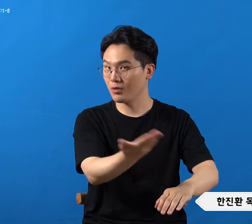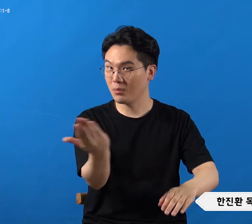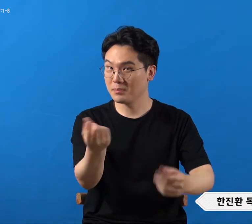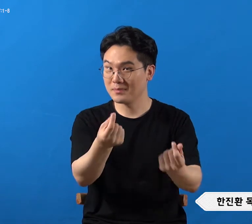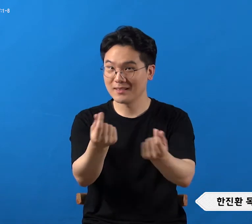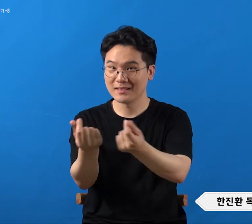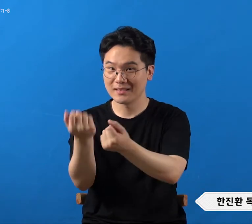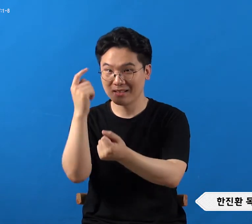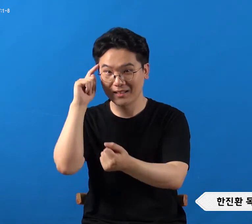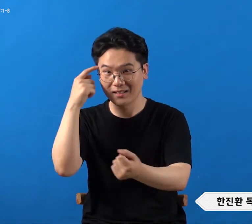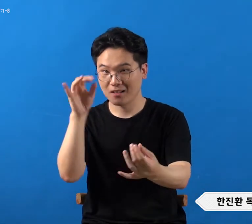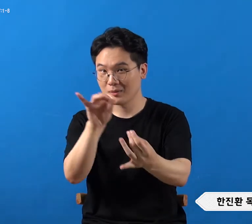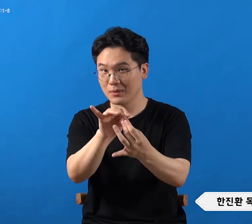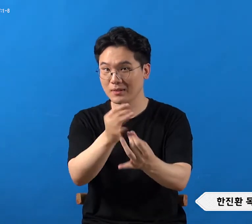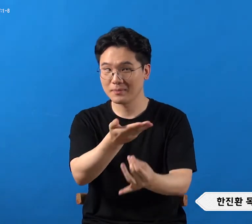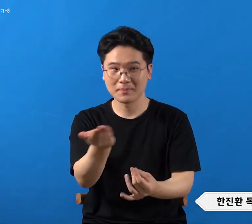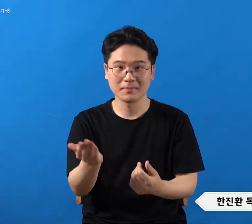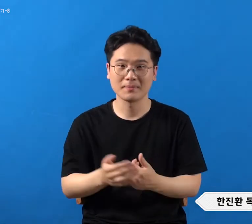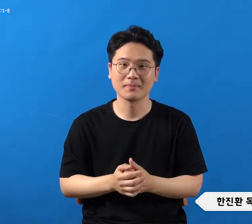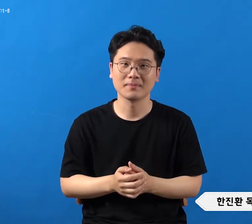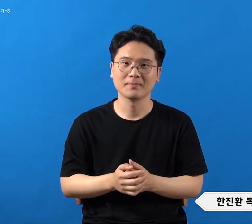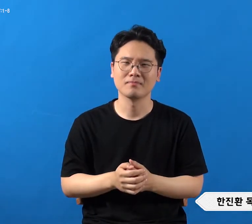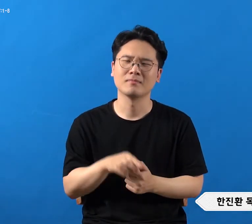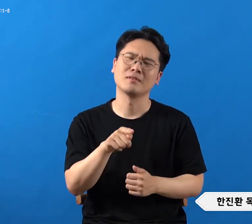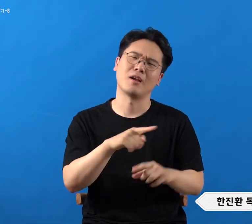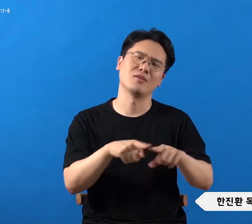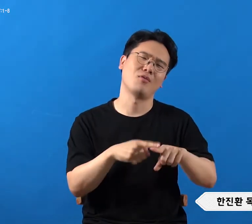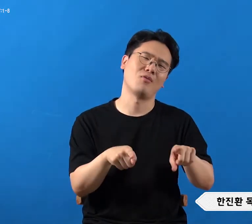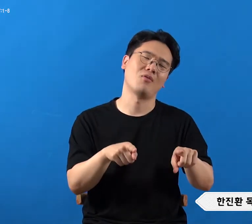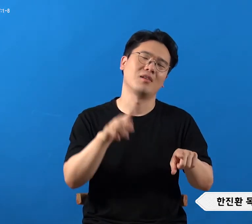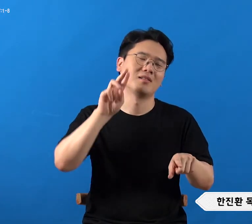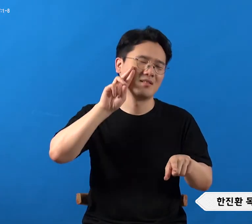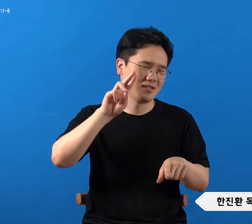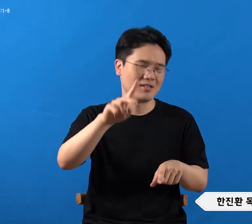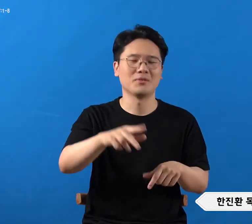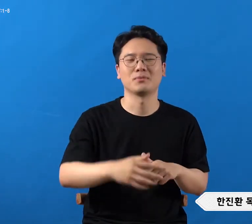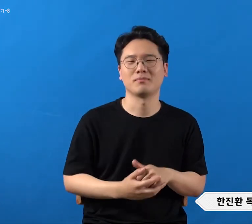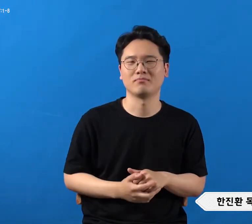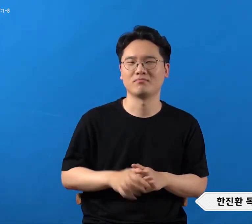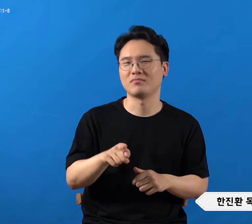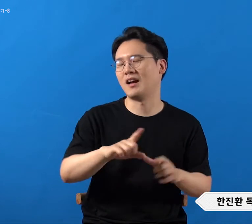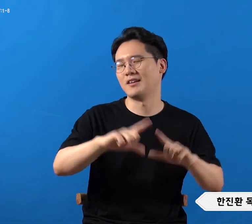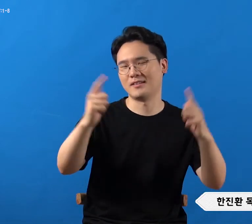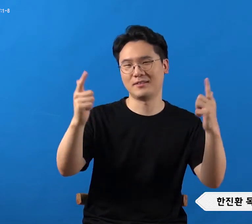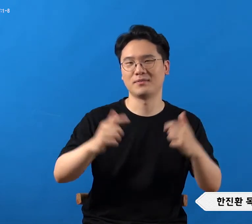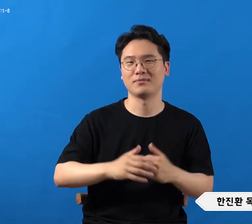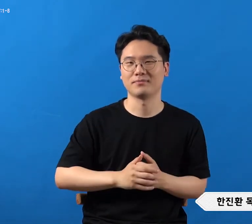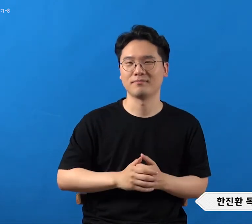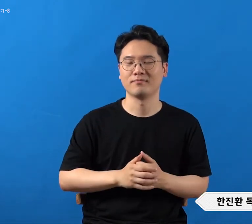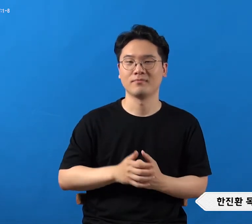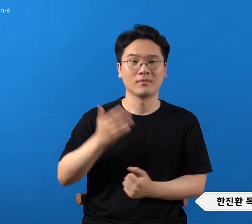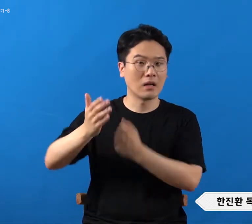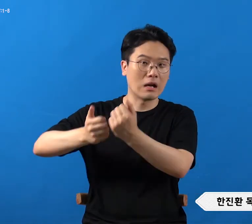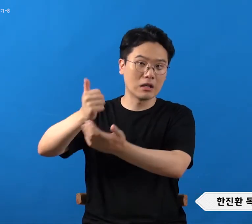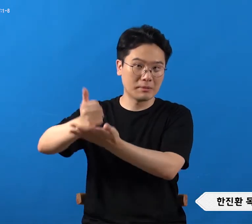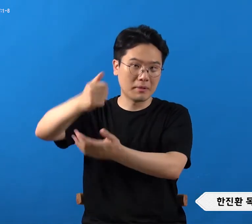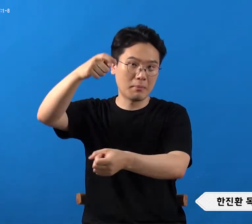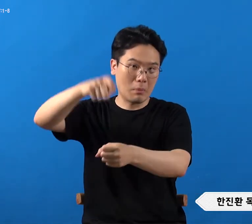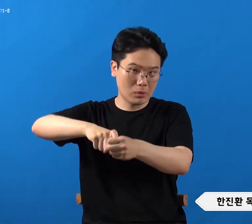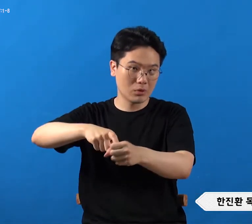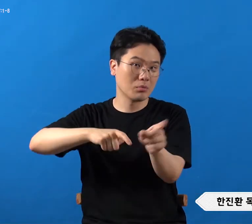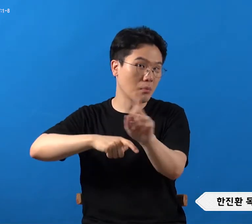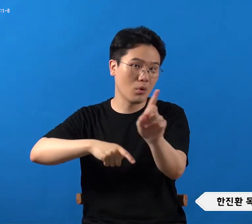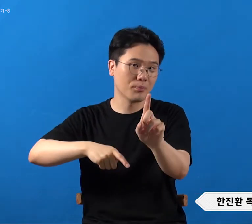생각하셨죠? 그 해석은 틀렸습니다. 그런 것이 아닙니다. 하나님의